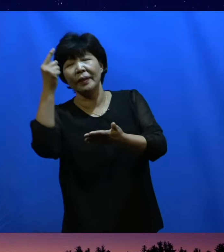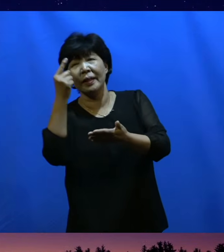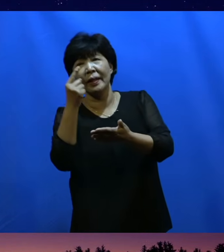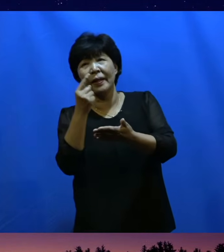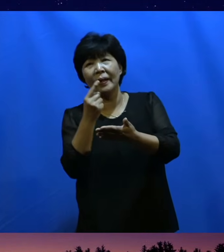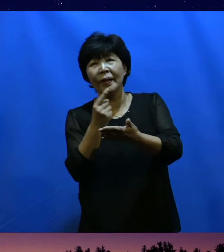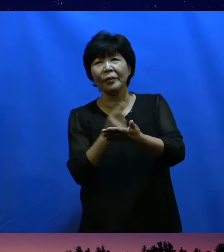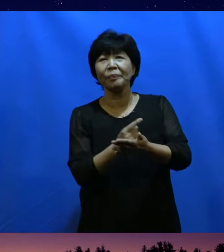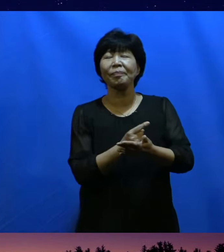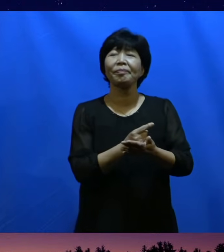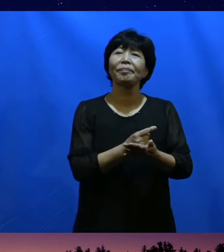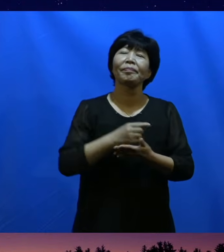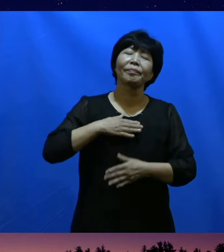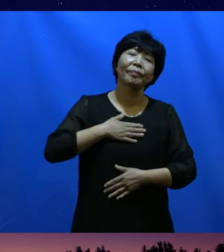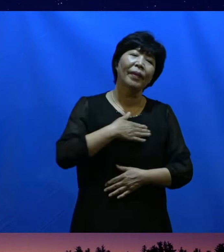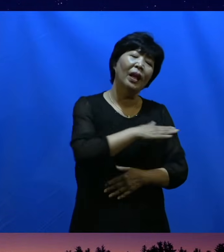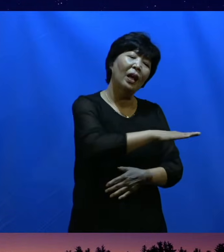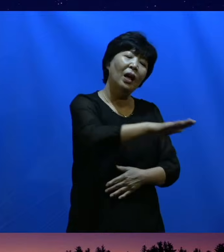오셨네.